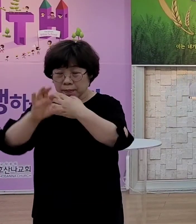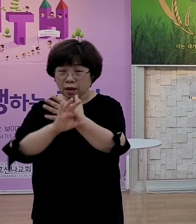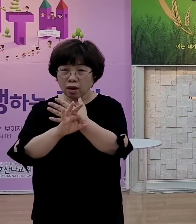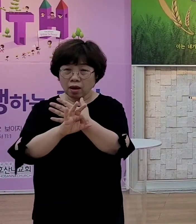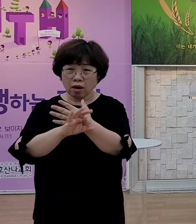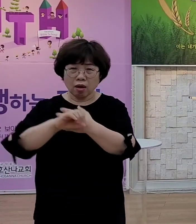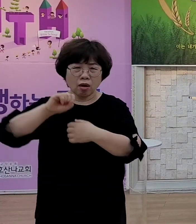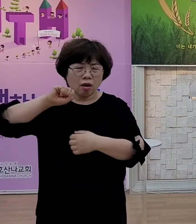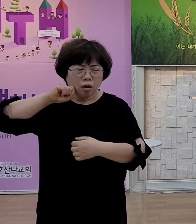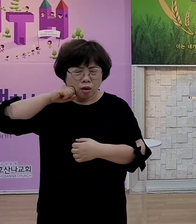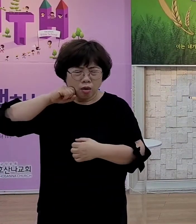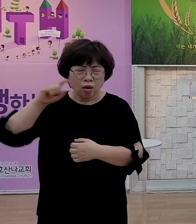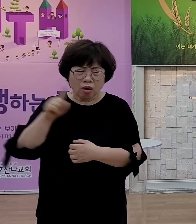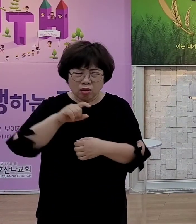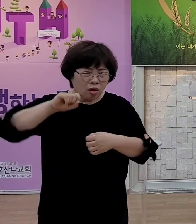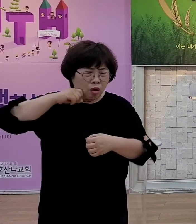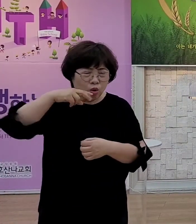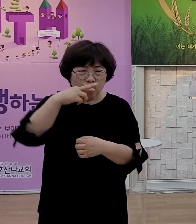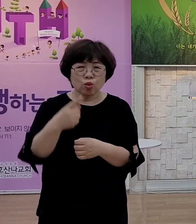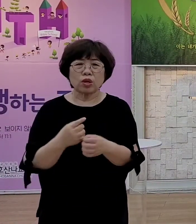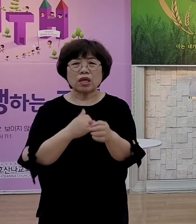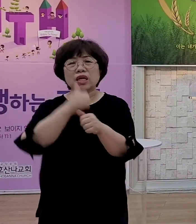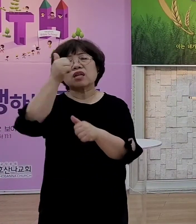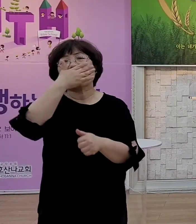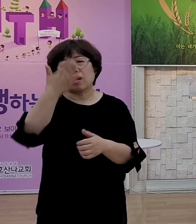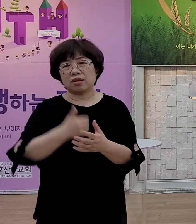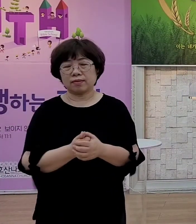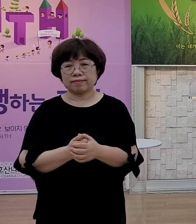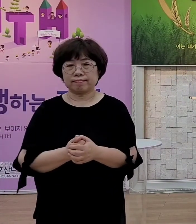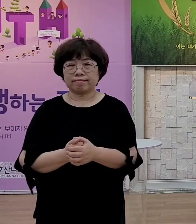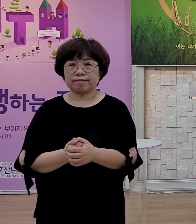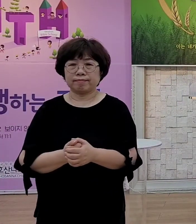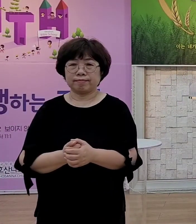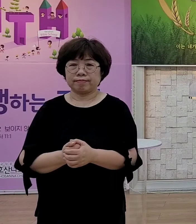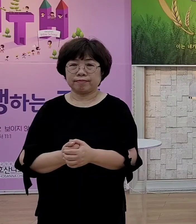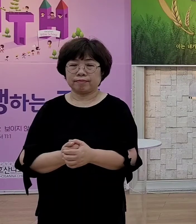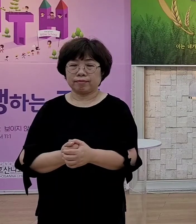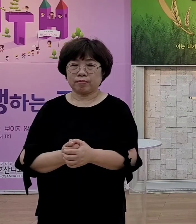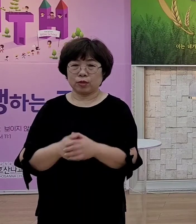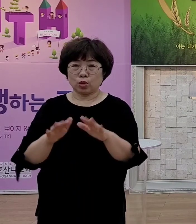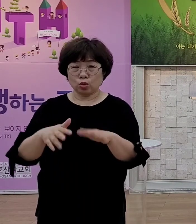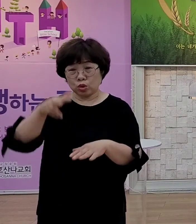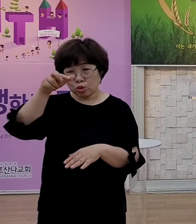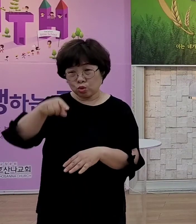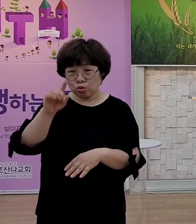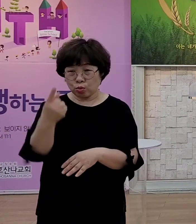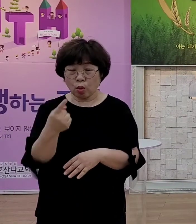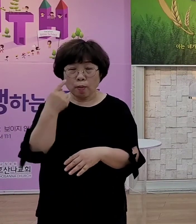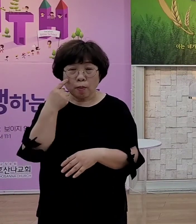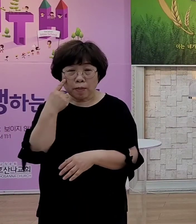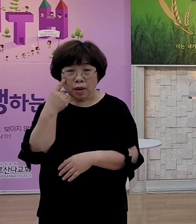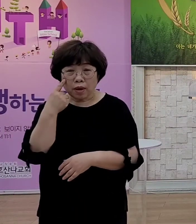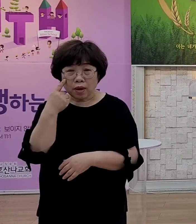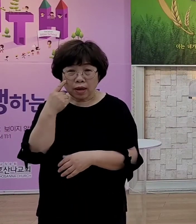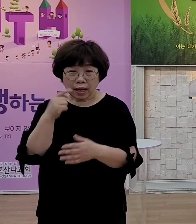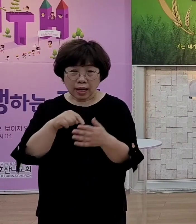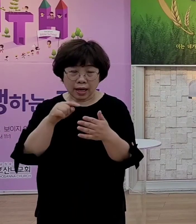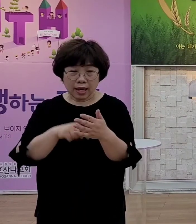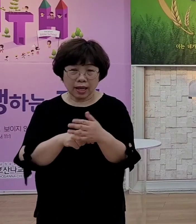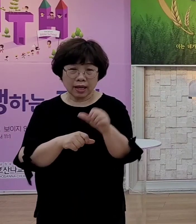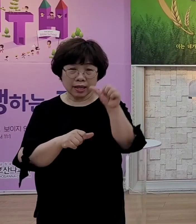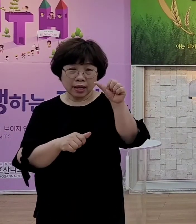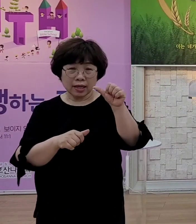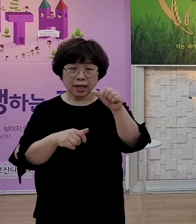어떤 어려움도 이길 수 있어요. 여러분 감사하면 오늘 주보에 여러분 오른쪽 편에 보면 안에 매일 5가지